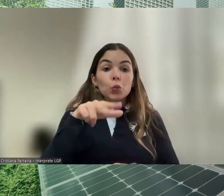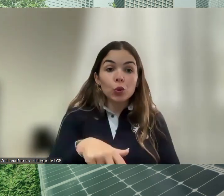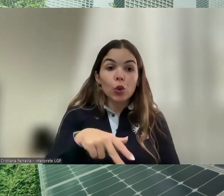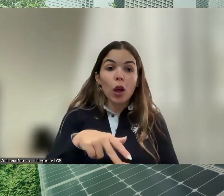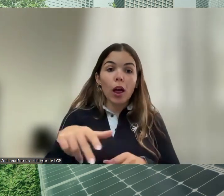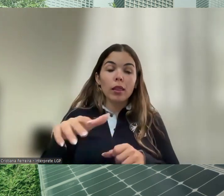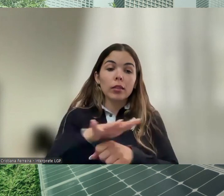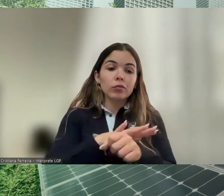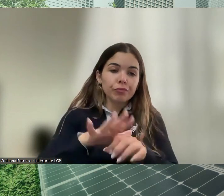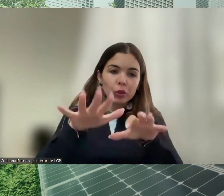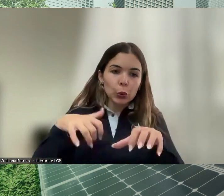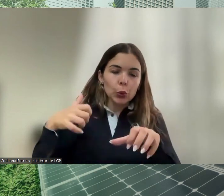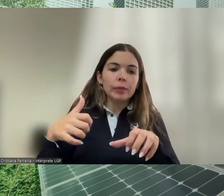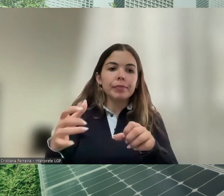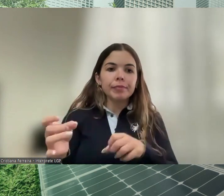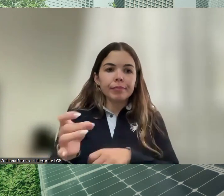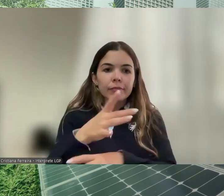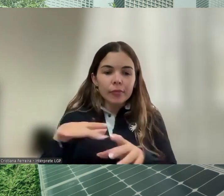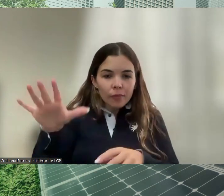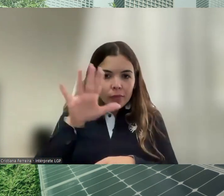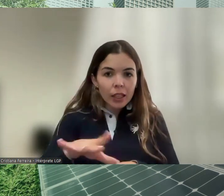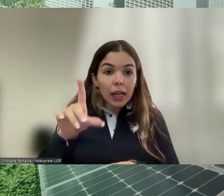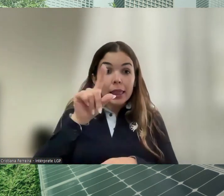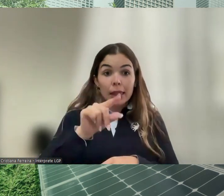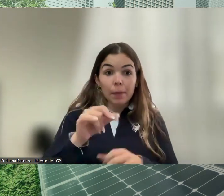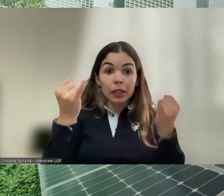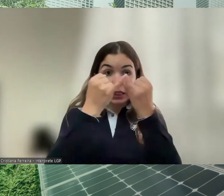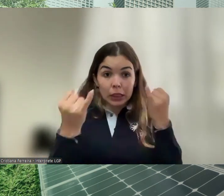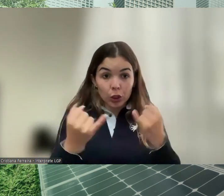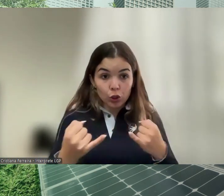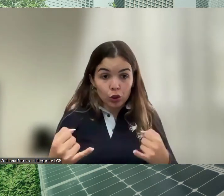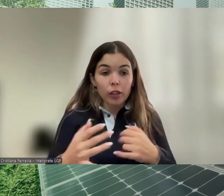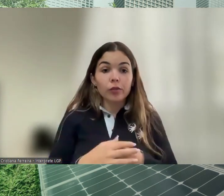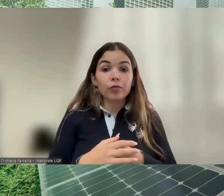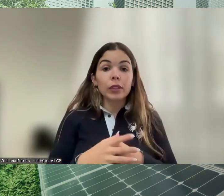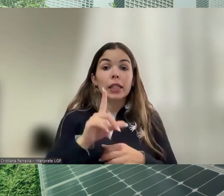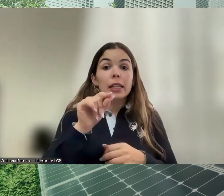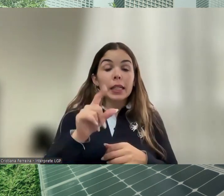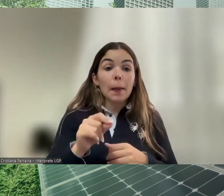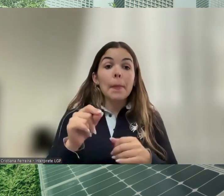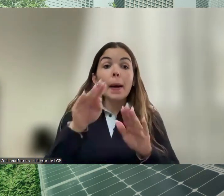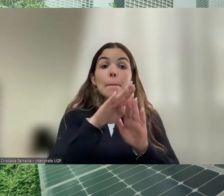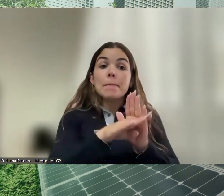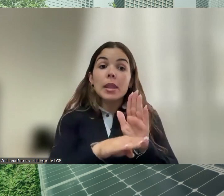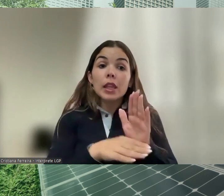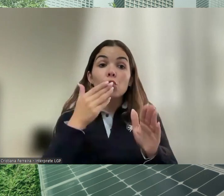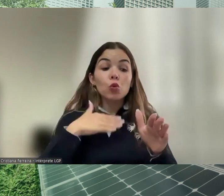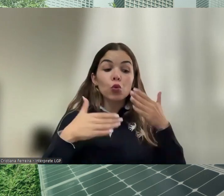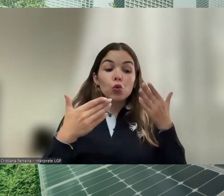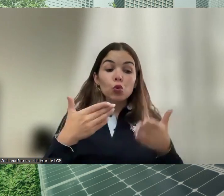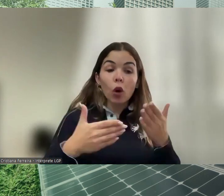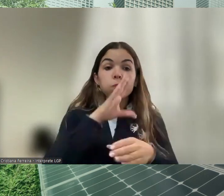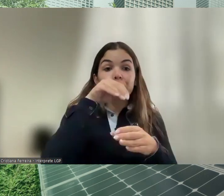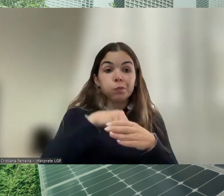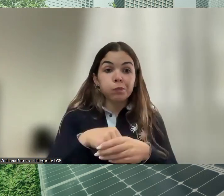promovendo a colaboração entre autoridades regionais, nacionais e internacionais na implementação de medidas de sustentabilidade e na concretização